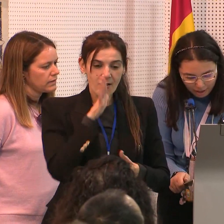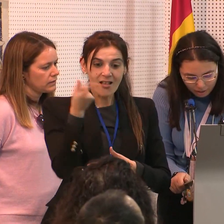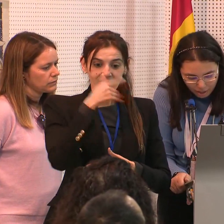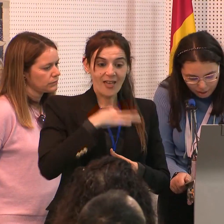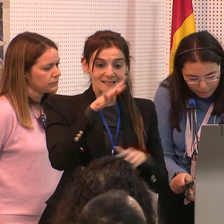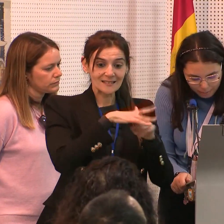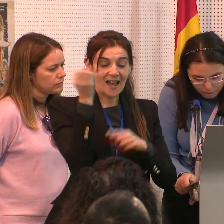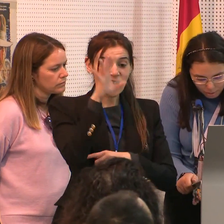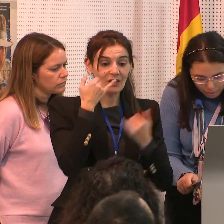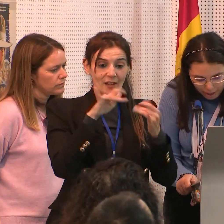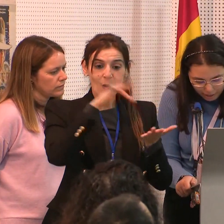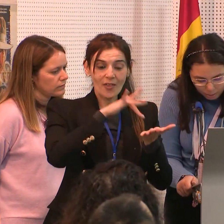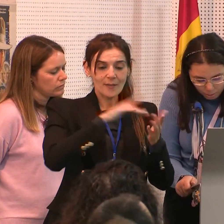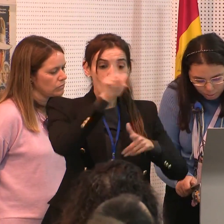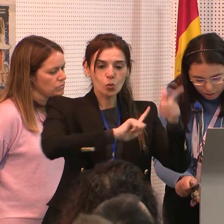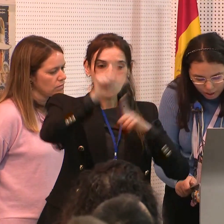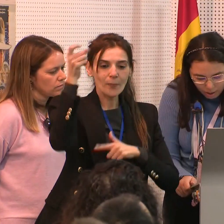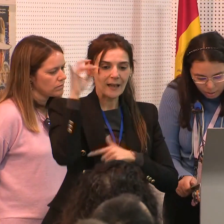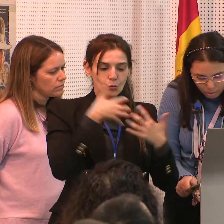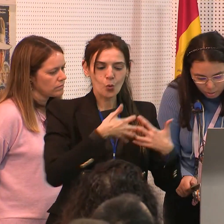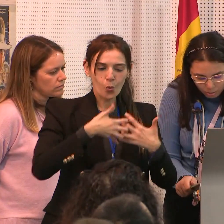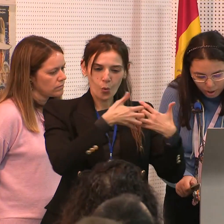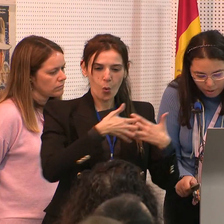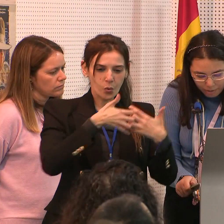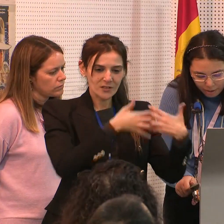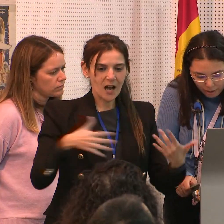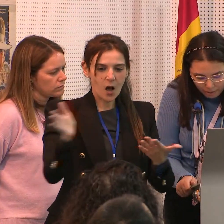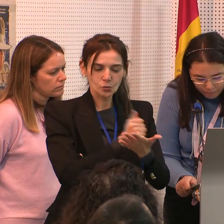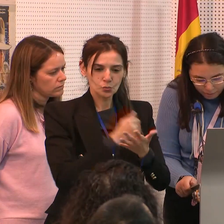Con este acto celebramos tu viaje, tu lucha, tu